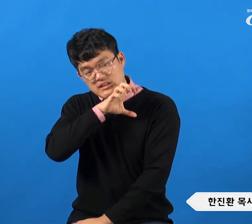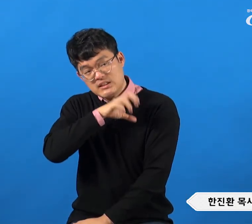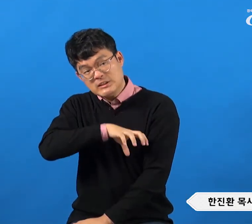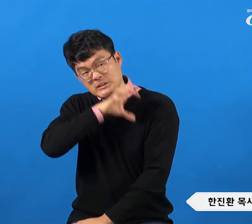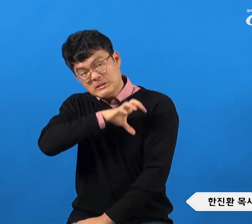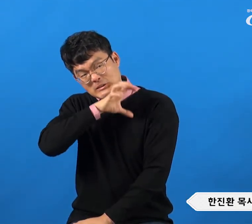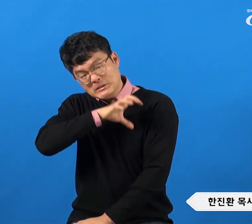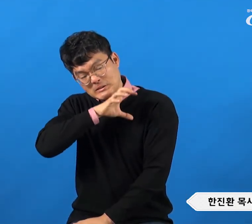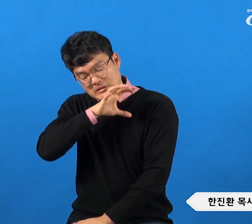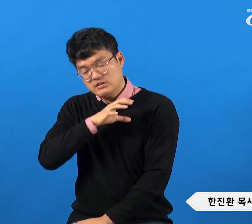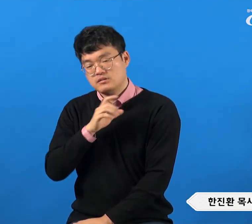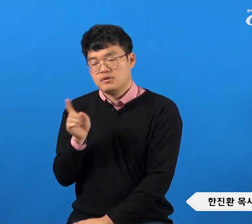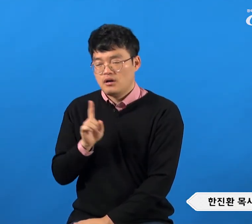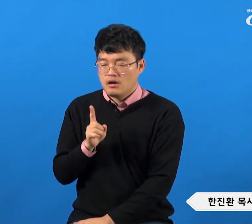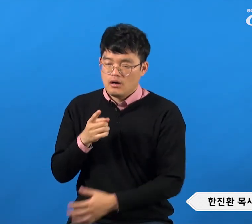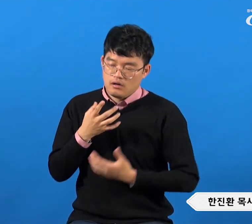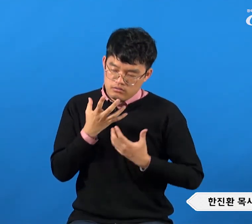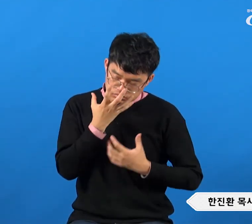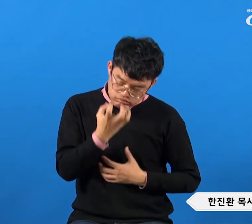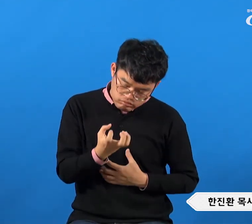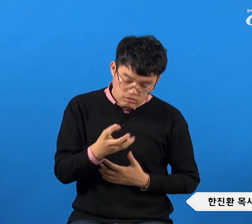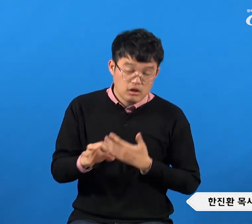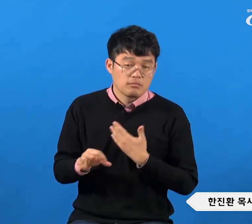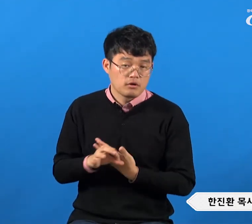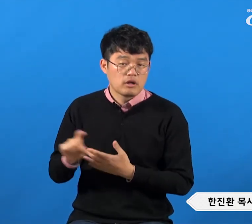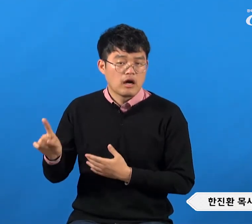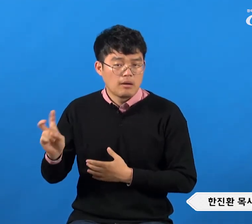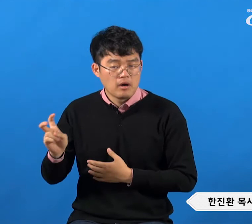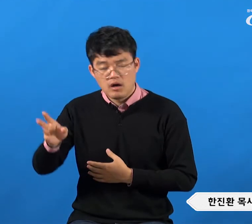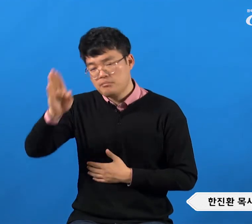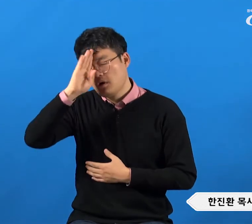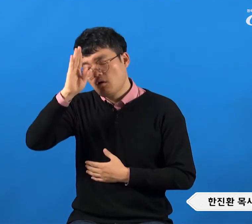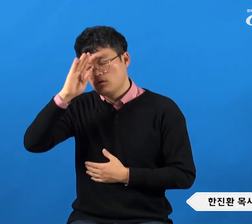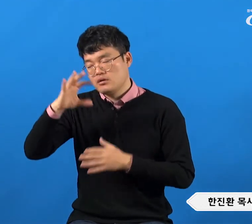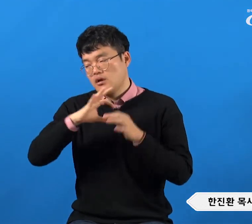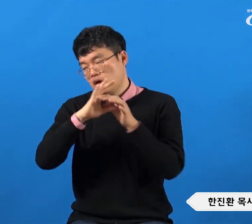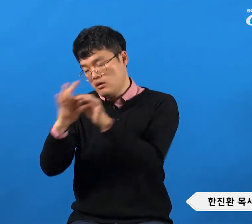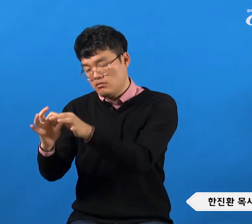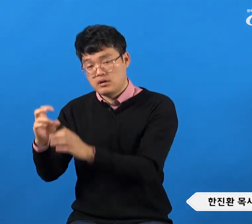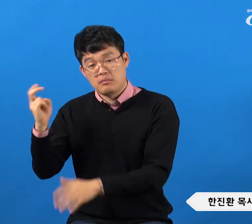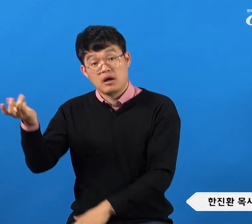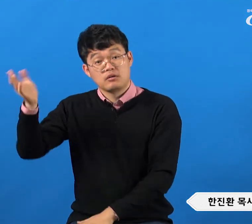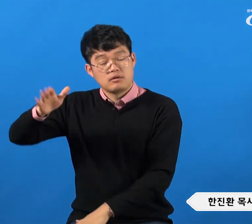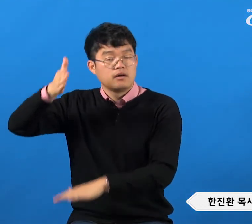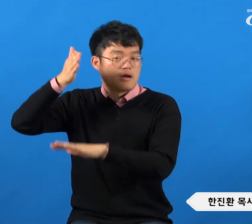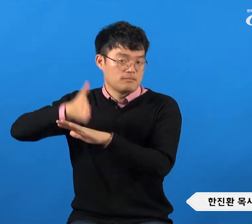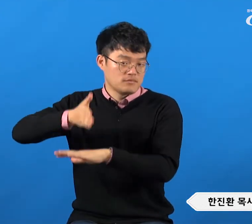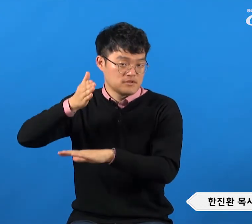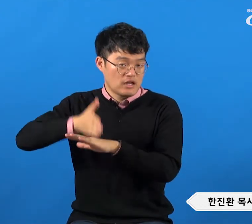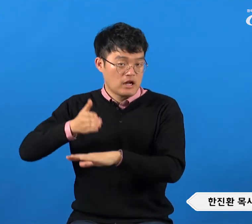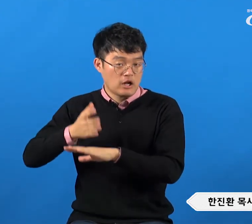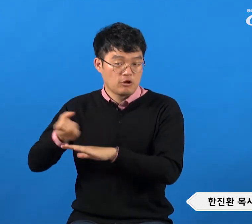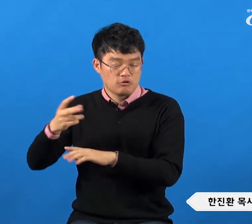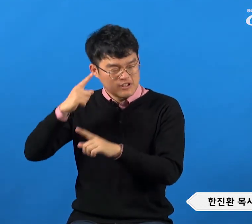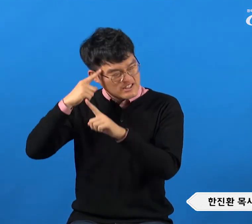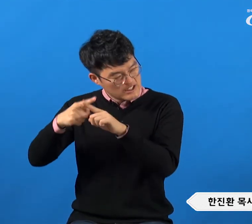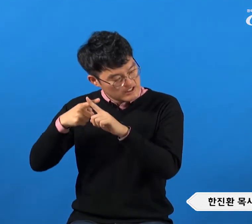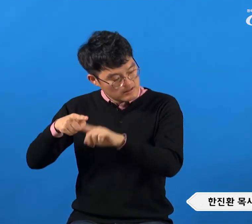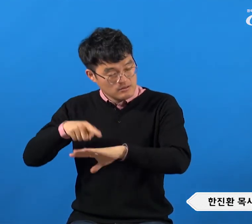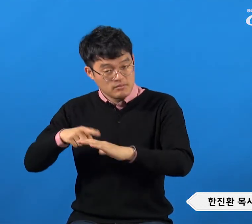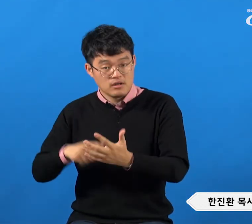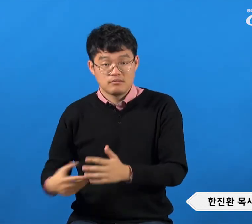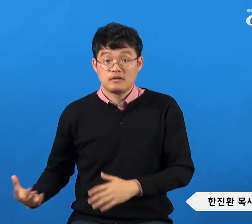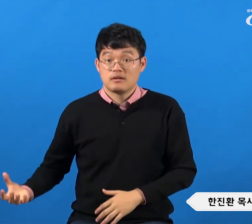원망하고 비관하고 했다면 나을 병도 못 나았을 겁니다. 그런데 감사하고 긍정의